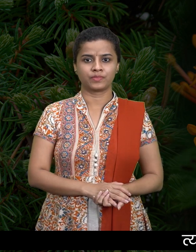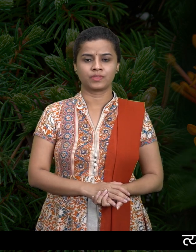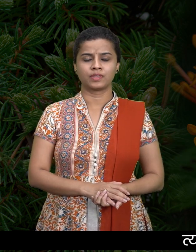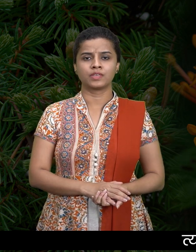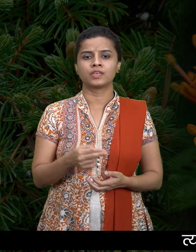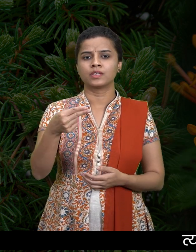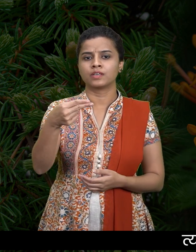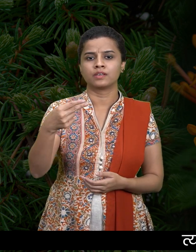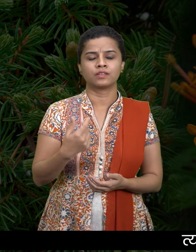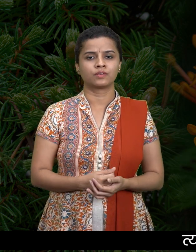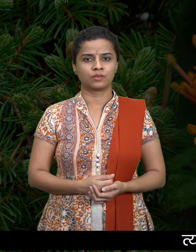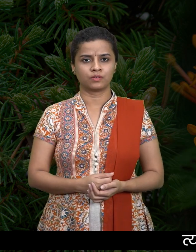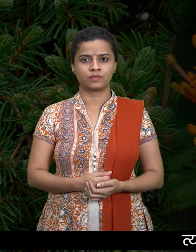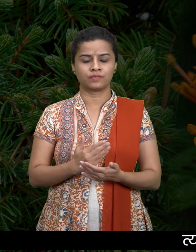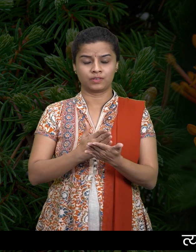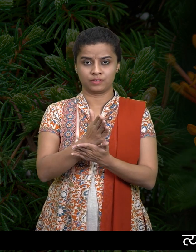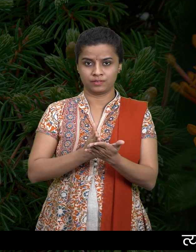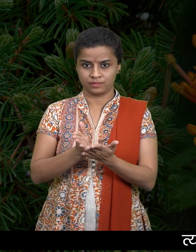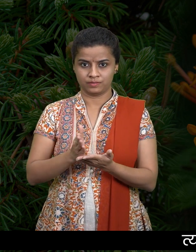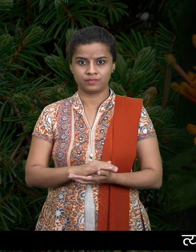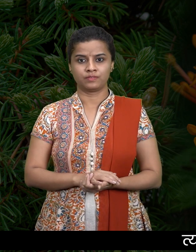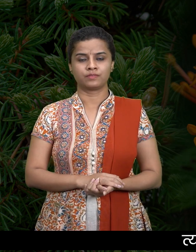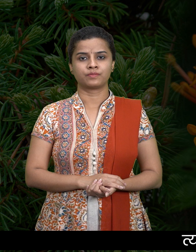त्याला वर्गीकरण म्हणतात.